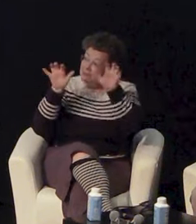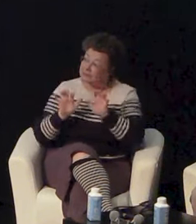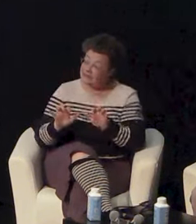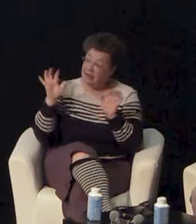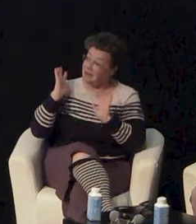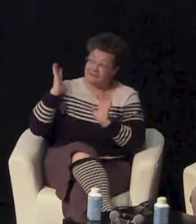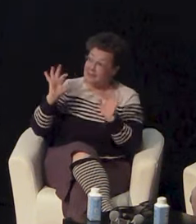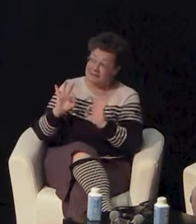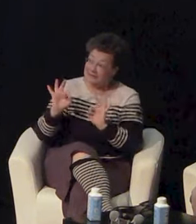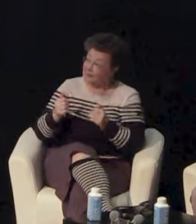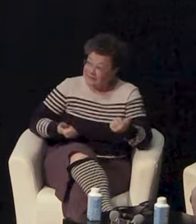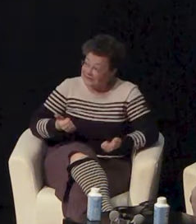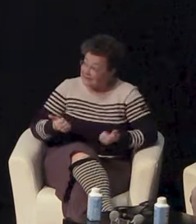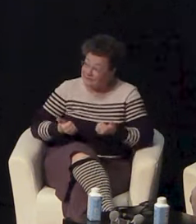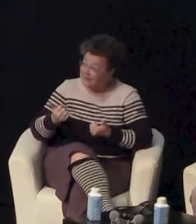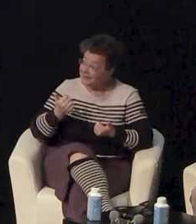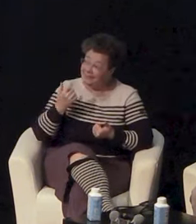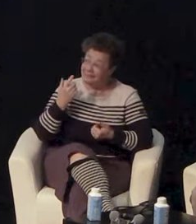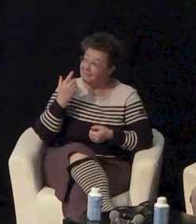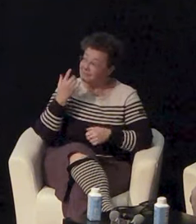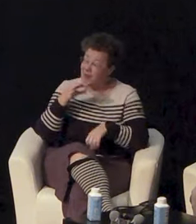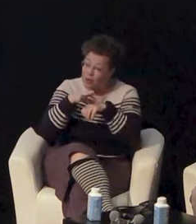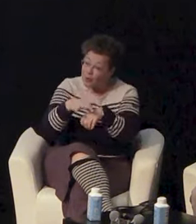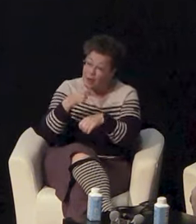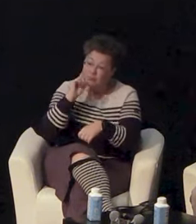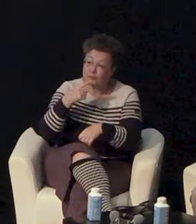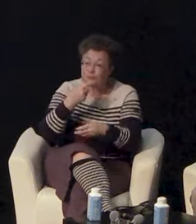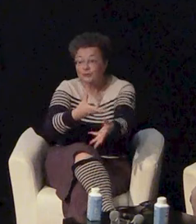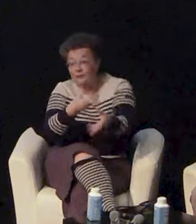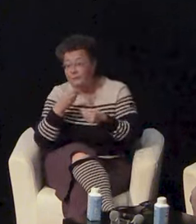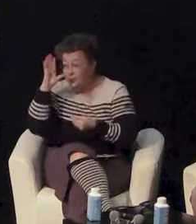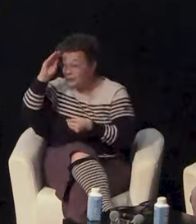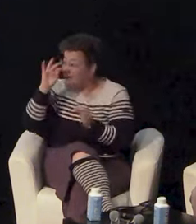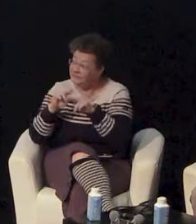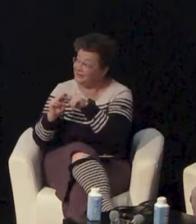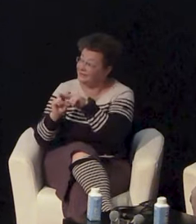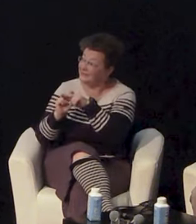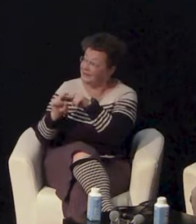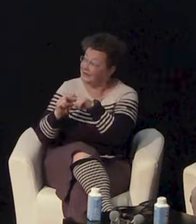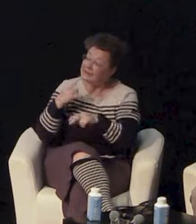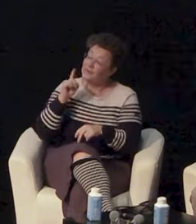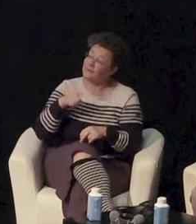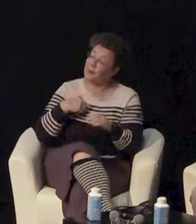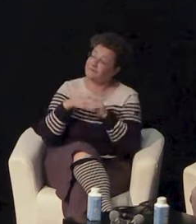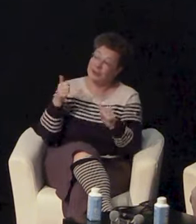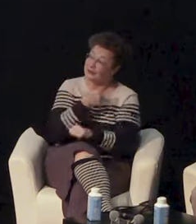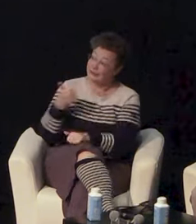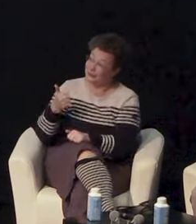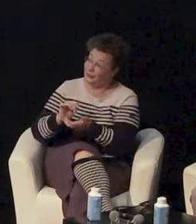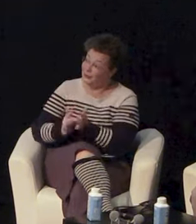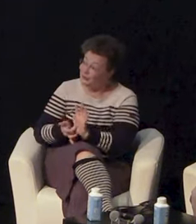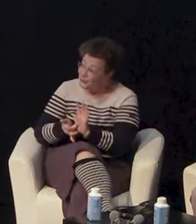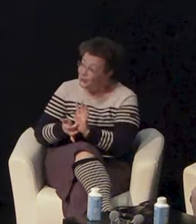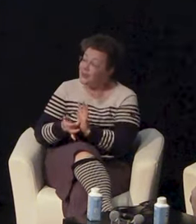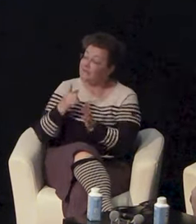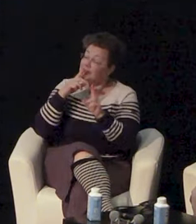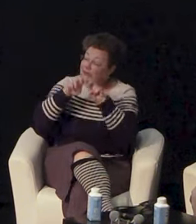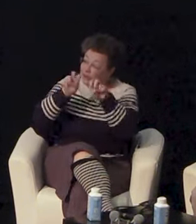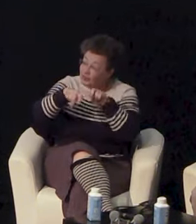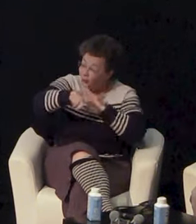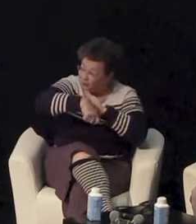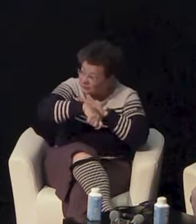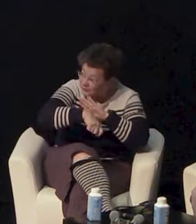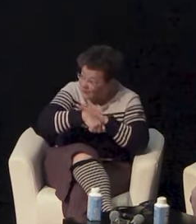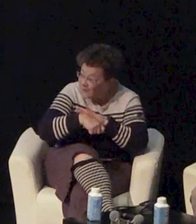dans un monde d'entendants. Il n'y avait pas d'aide administrative à l'époque, voilà, pour accueillir des missions handicap, ça n'existait pas. Donc, pour